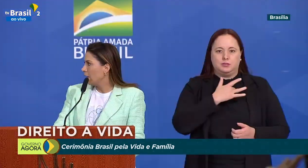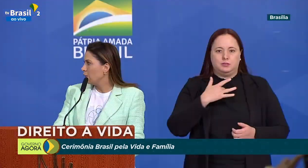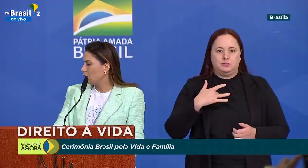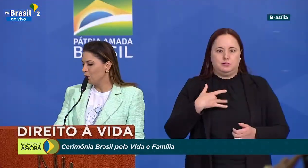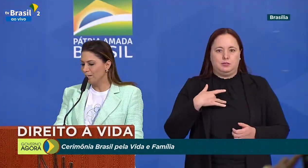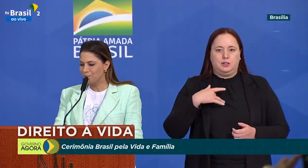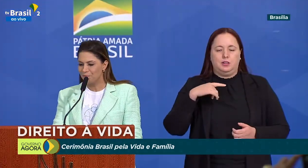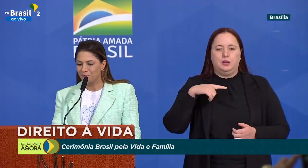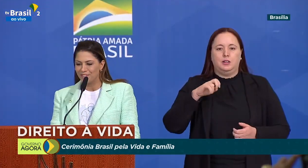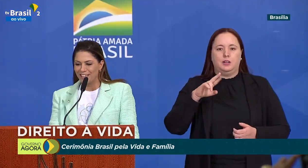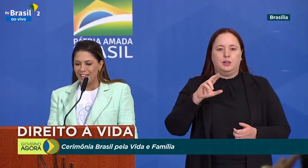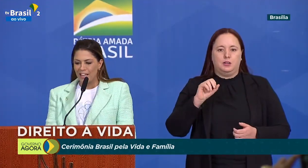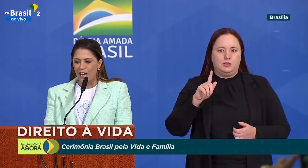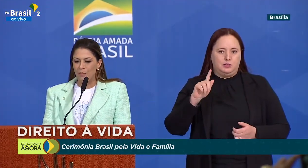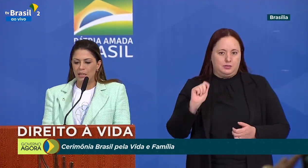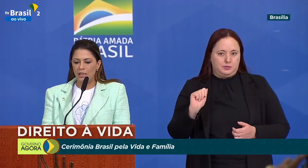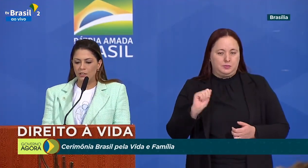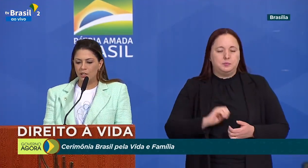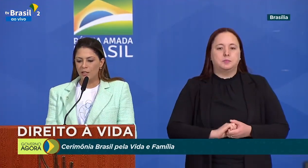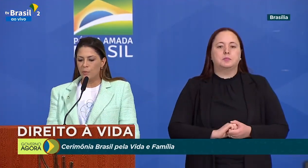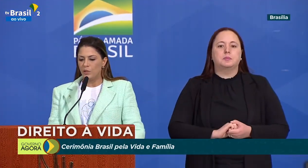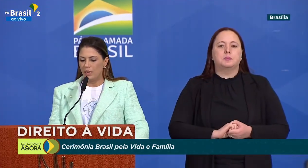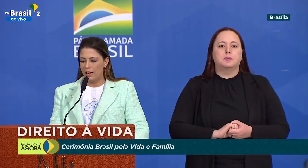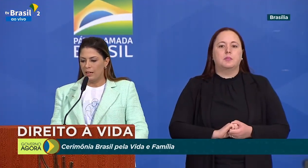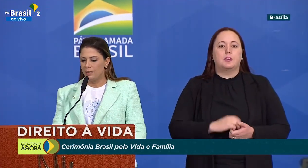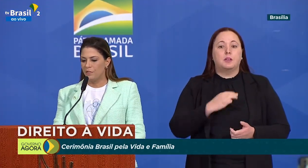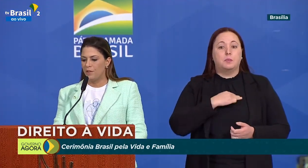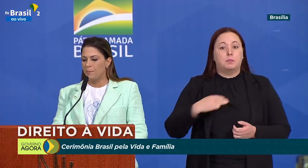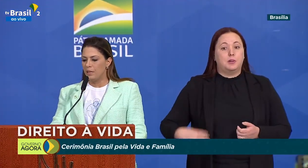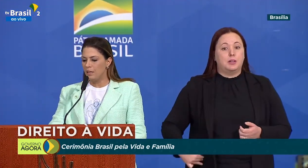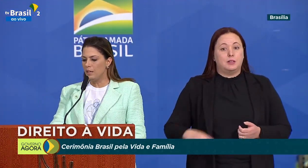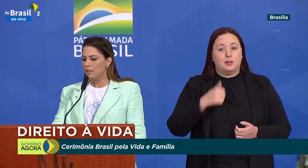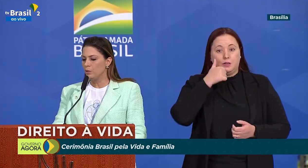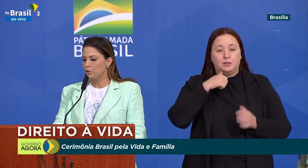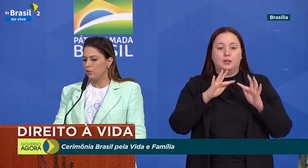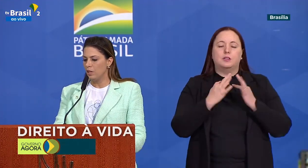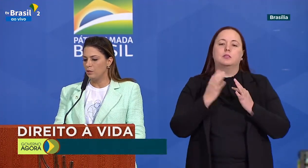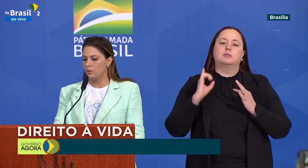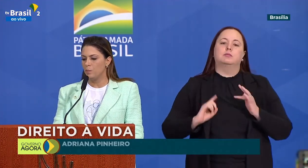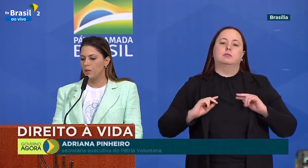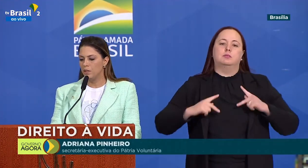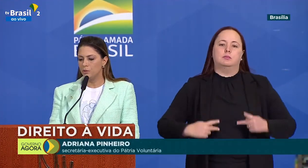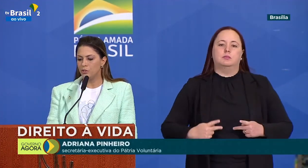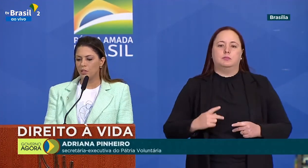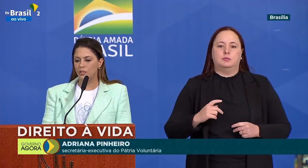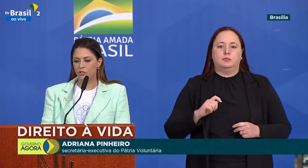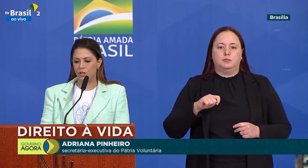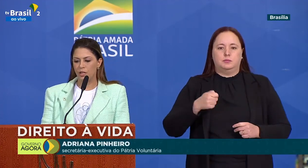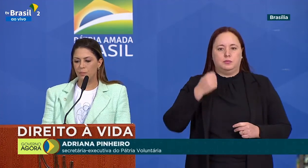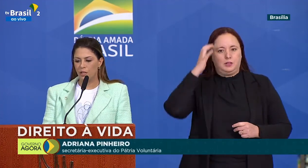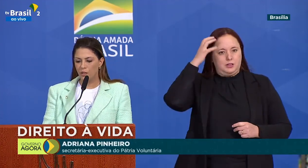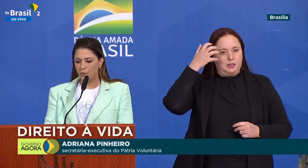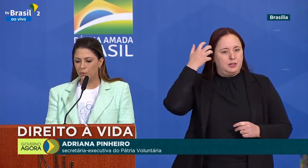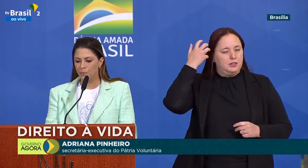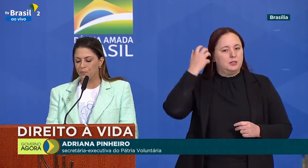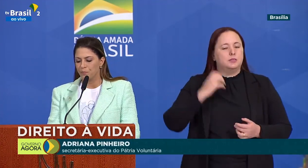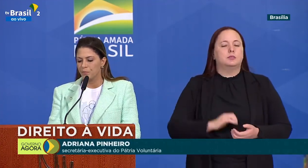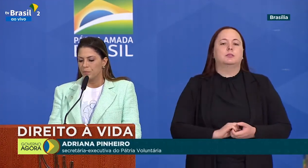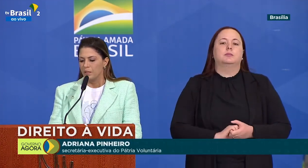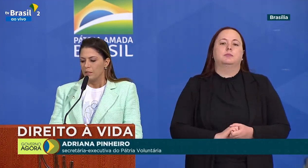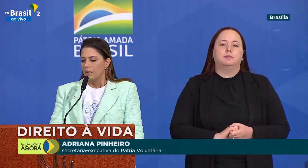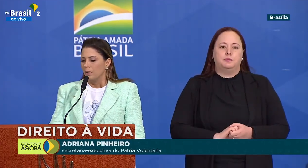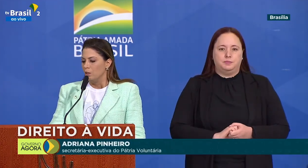Marcelo Queiroga a ministra da mulher da família e dos Direitos Humanos Cristiane